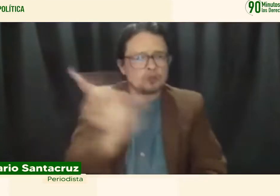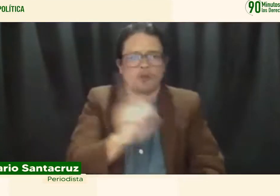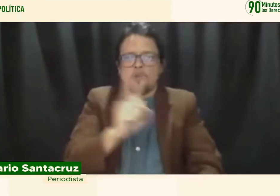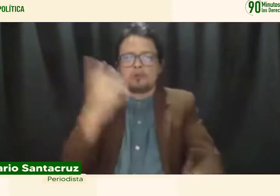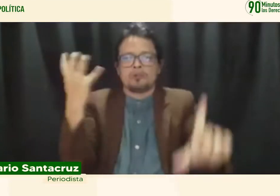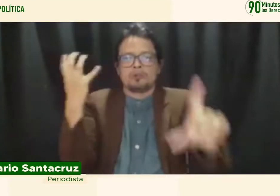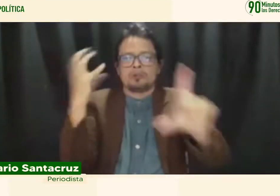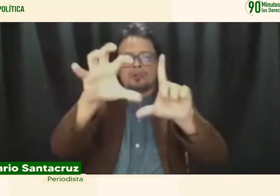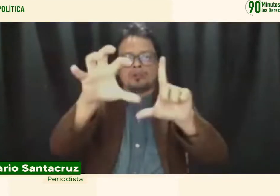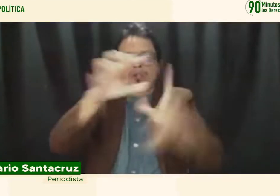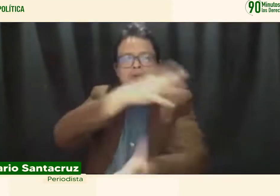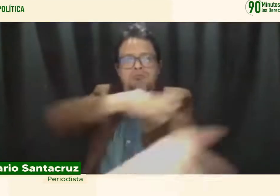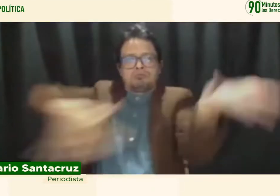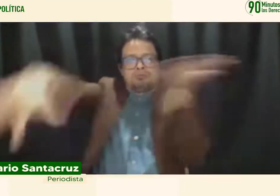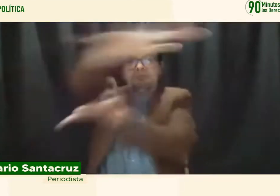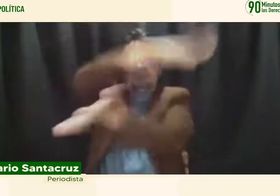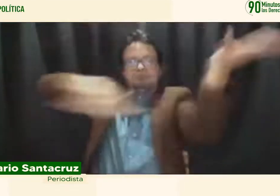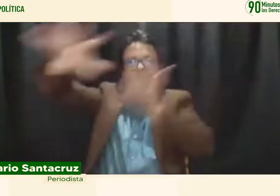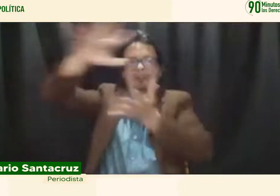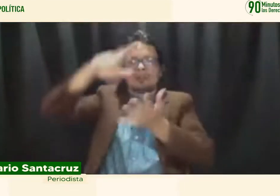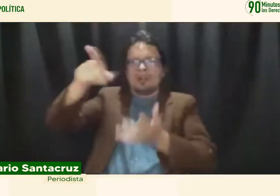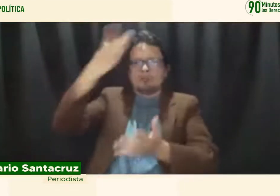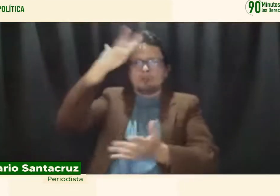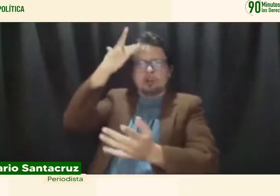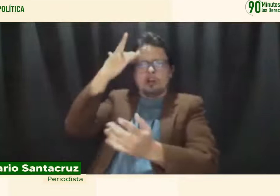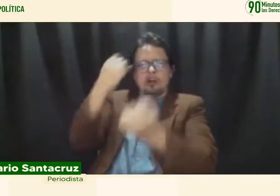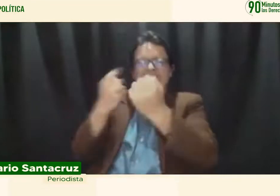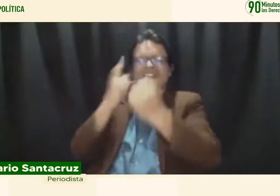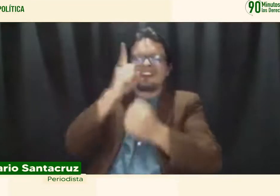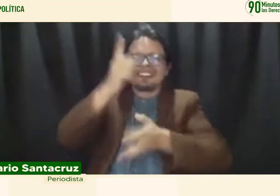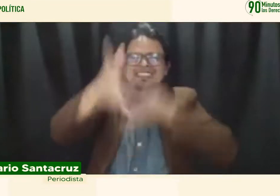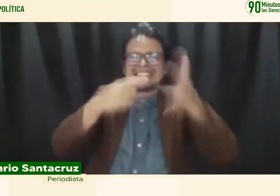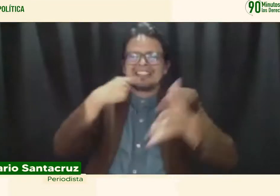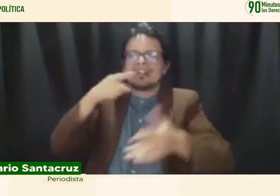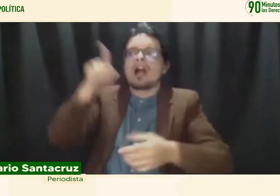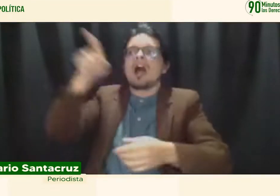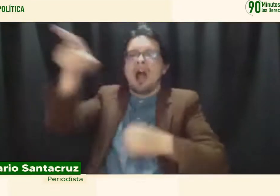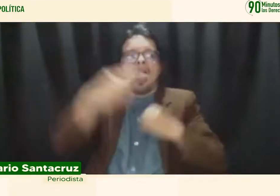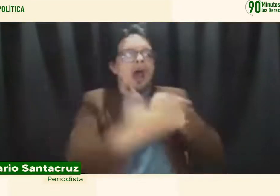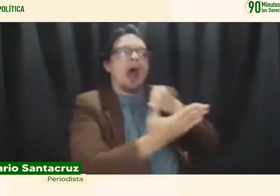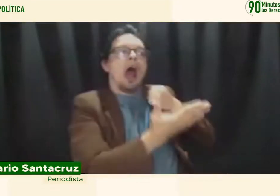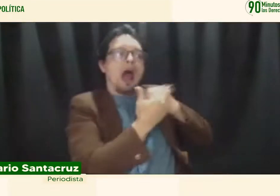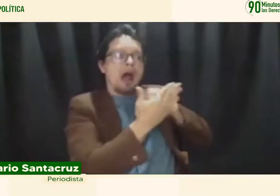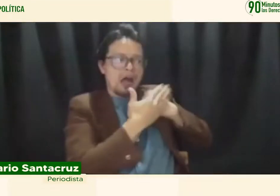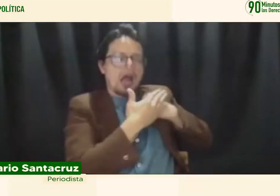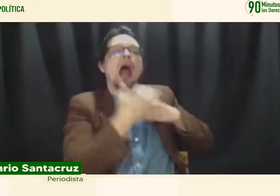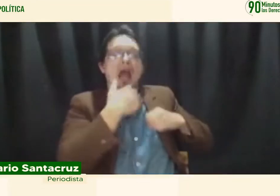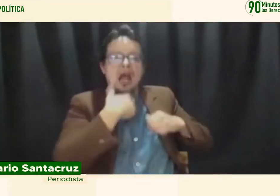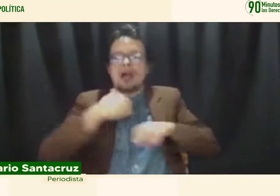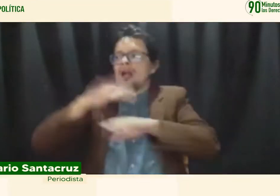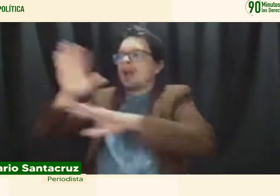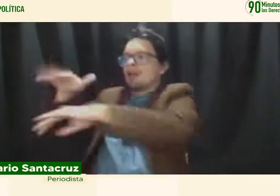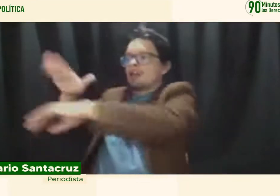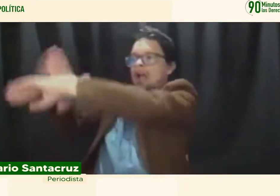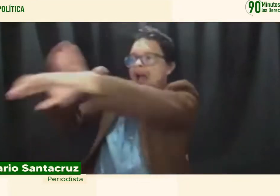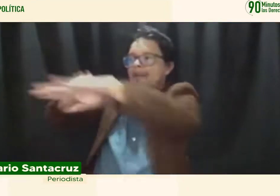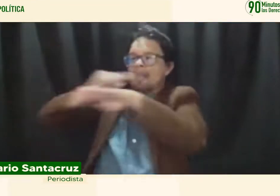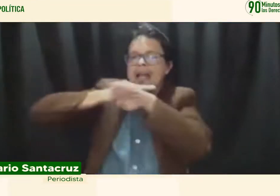vídeo de la que estamos hablando obviamente insisto no estamos hablando de una prohibición ante este tipo de publicaciones sino enfocarnos un poco al